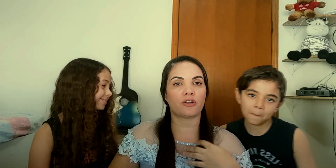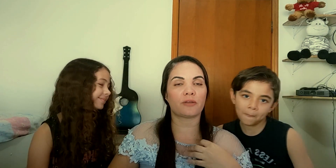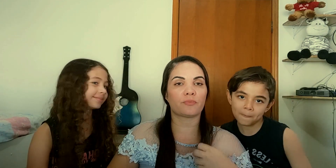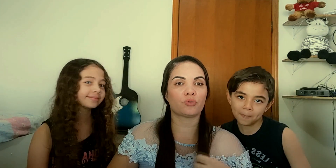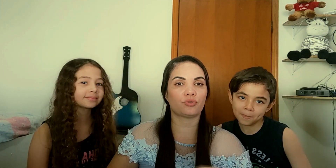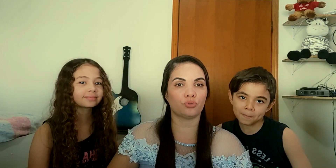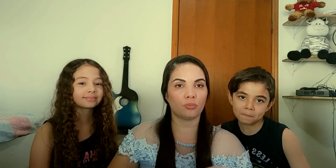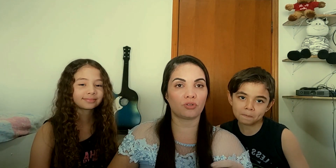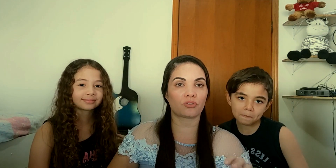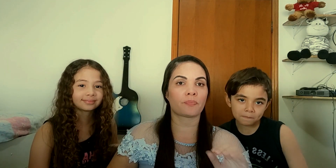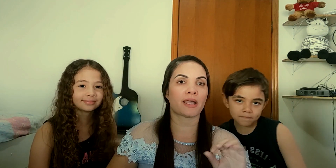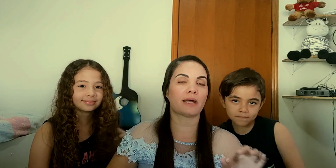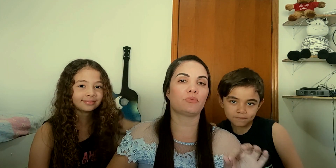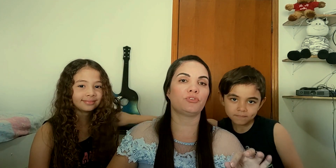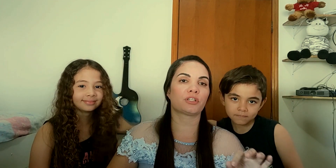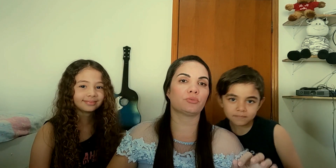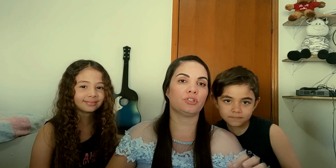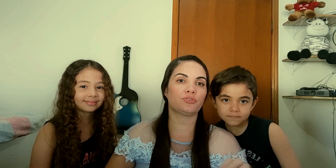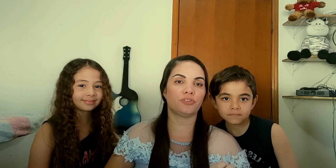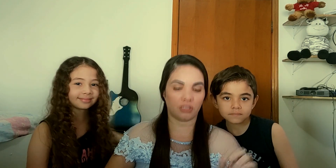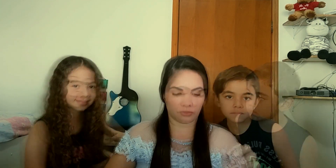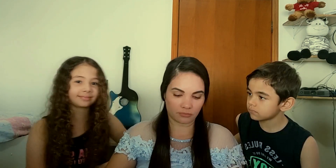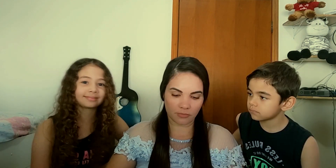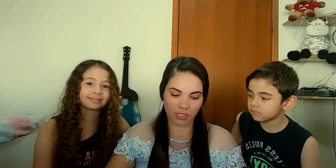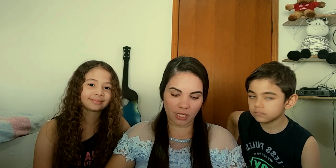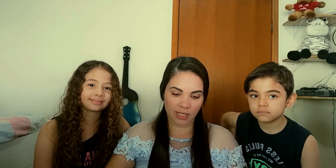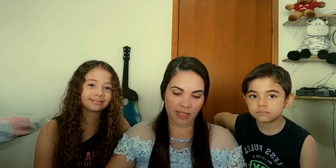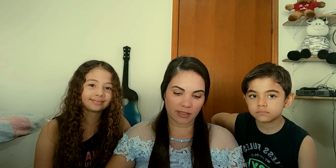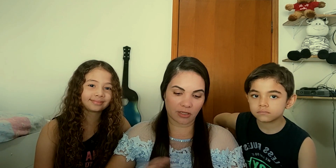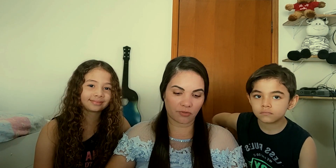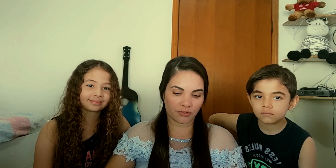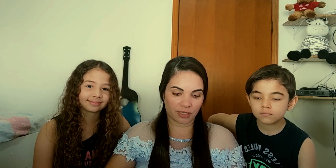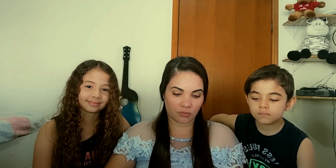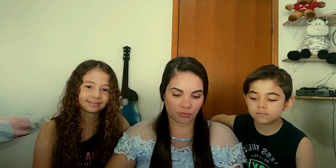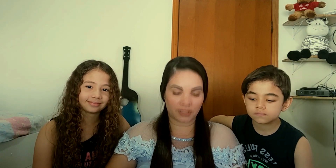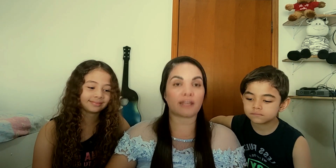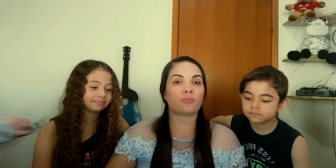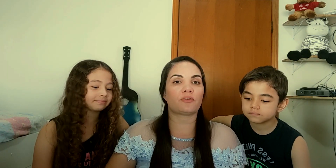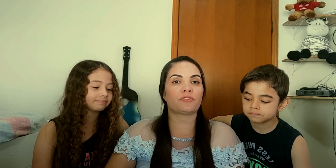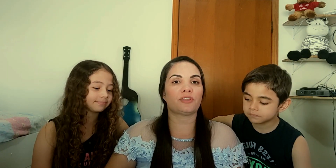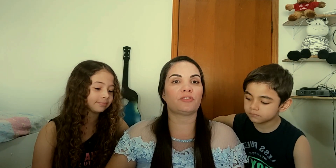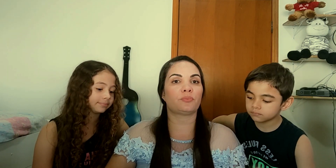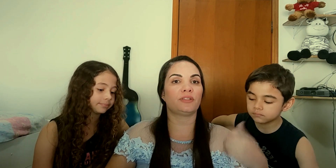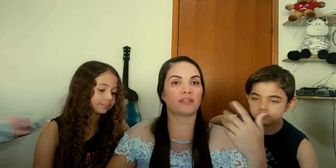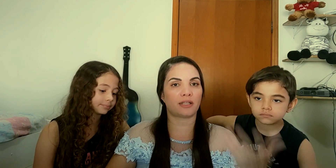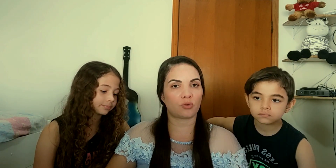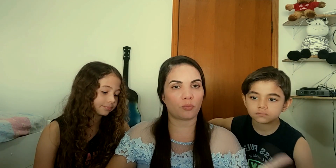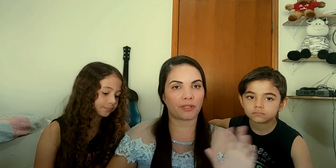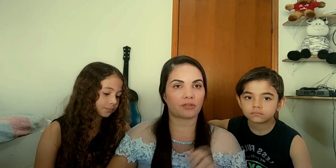os números a música do índiozinho. Então, eu vou ensinar alguns sinais para vocês estarem acompanhando